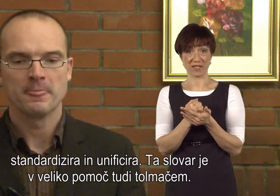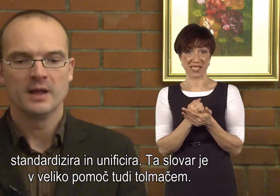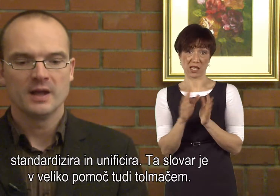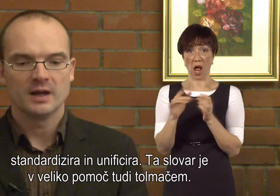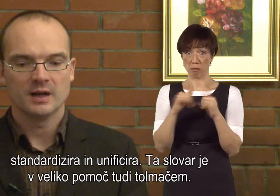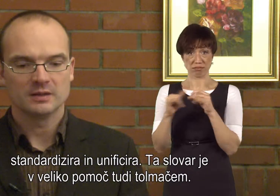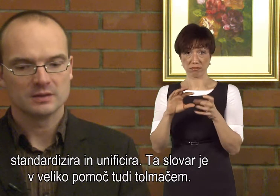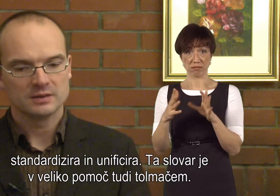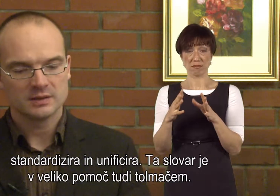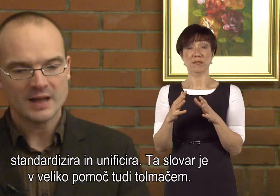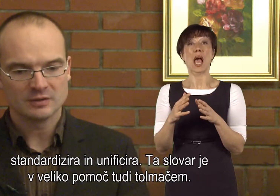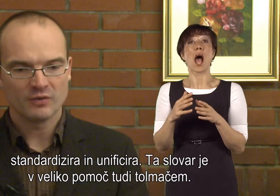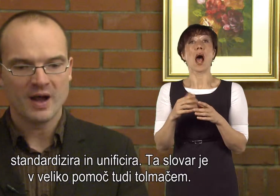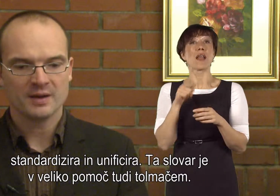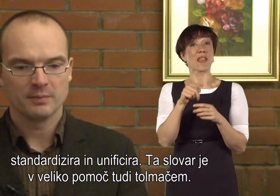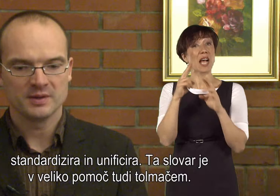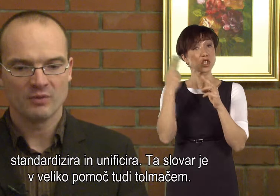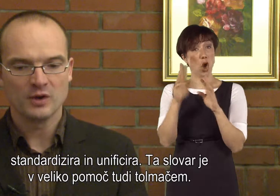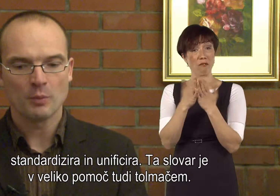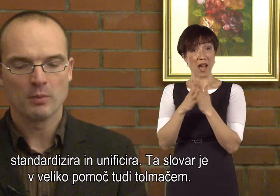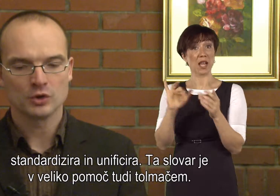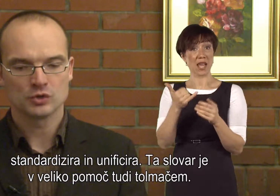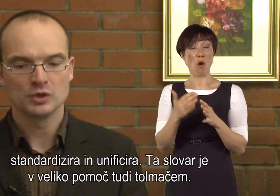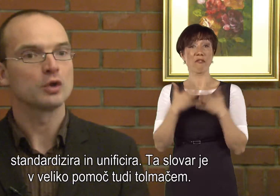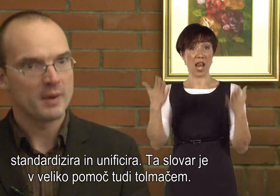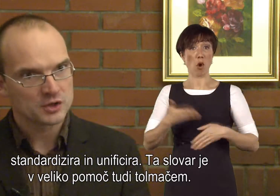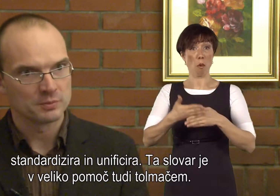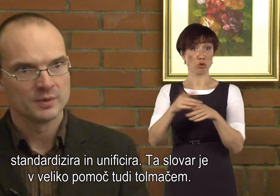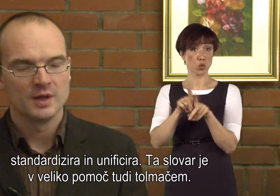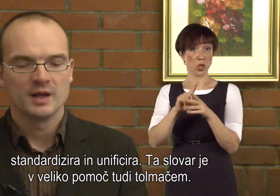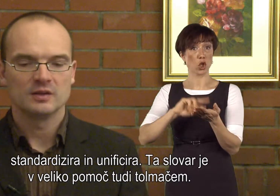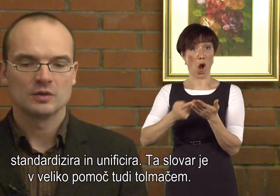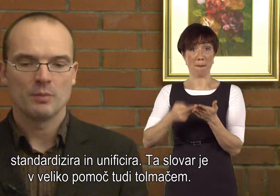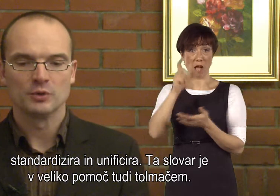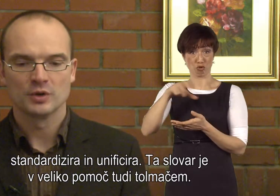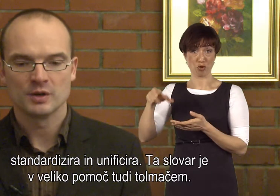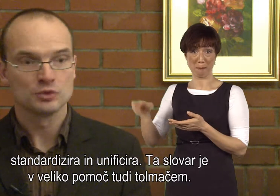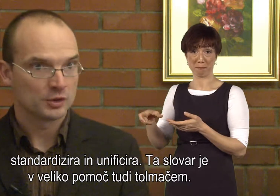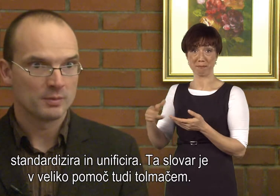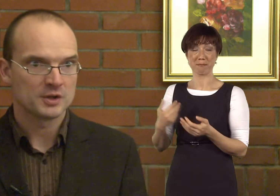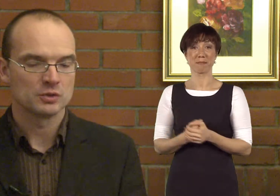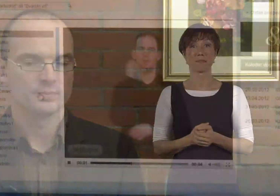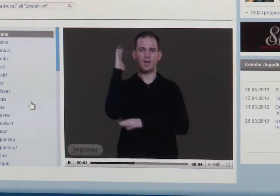unificira. Ta slovar je v veliko pomoč tudi tolmačem.